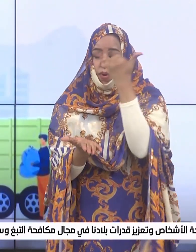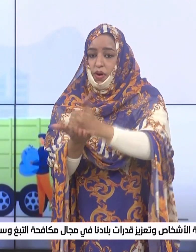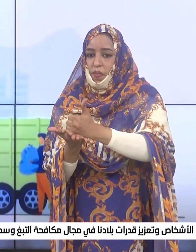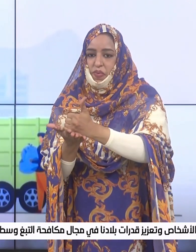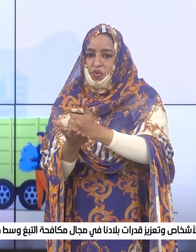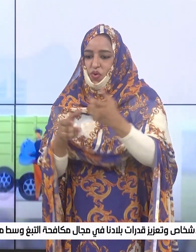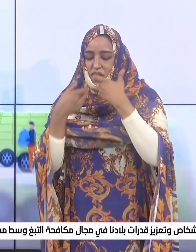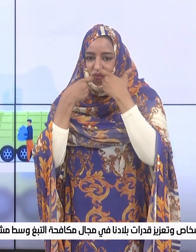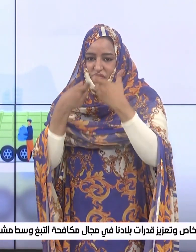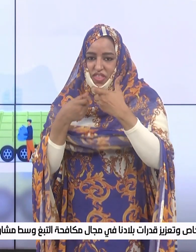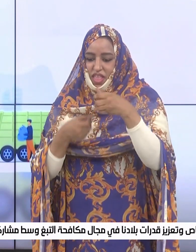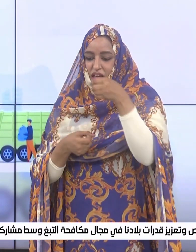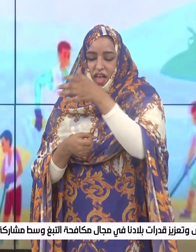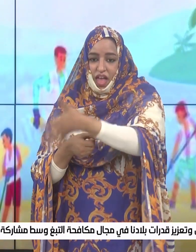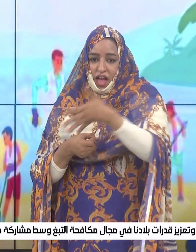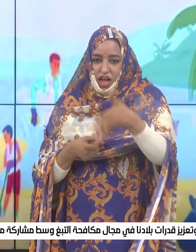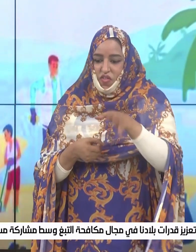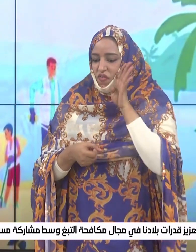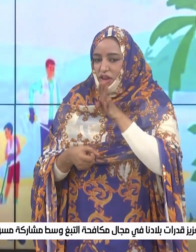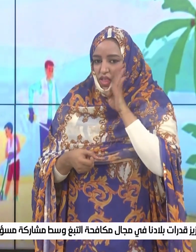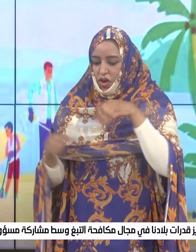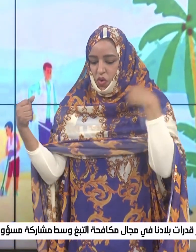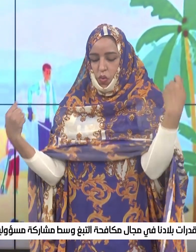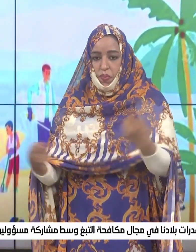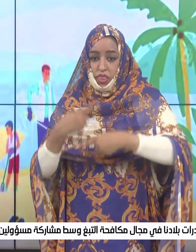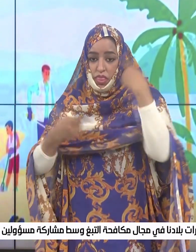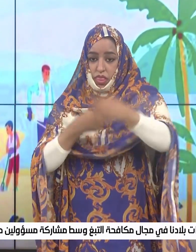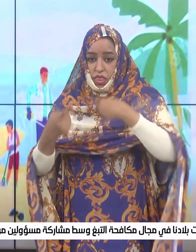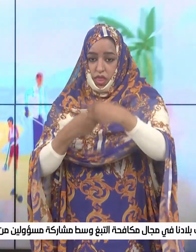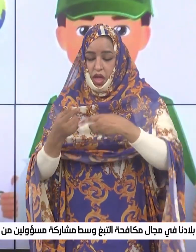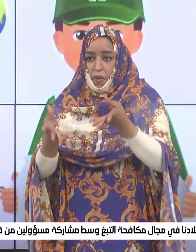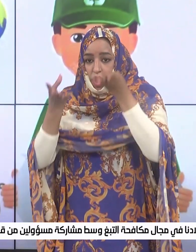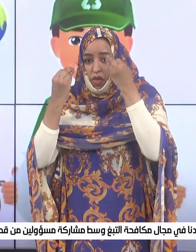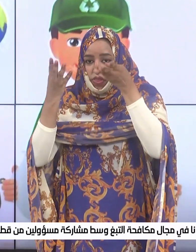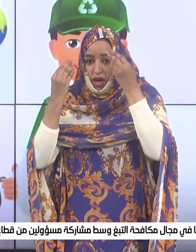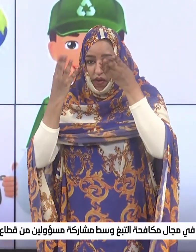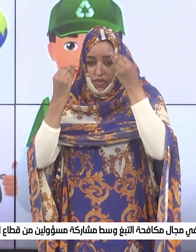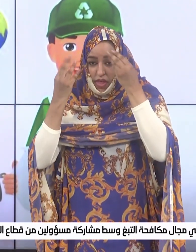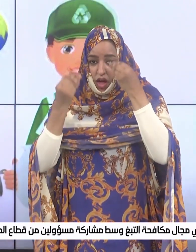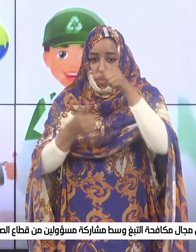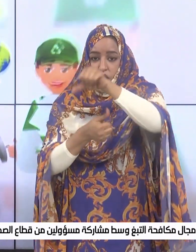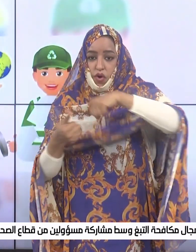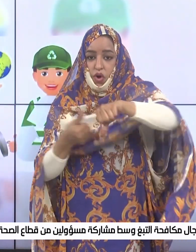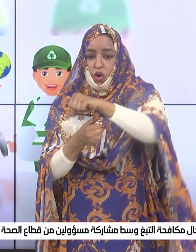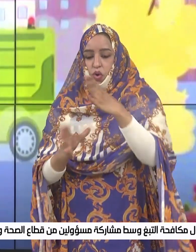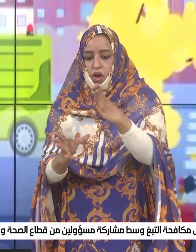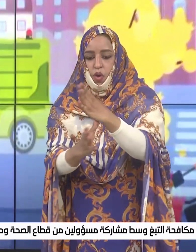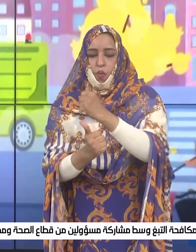دور الأفراد في المحافظة على البيئة، ويتمثل في العديد من الإجراءات والسلوكيات، ومنها